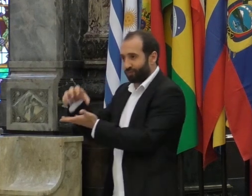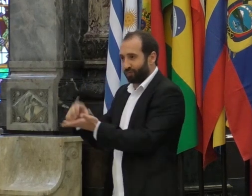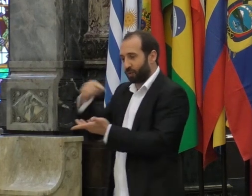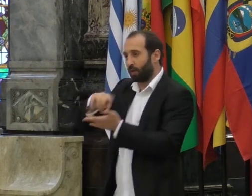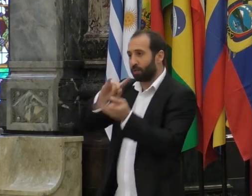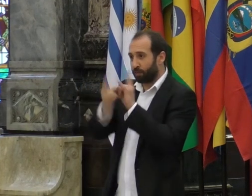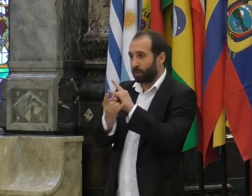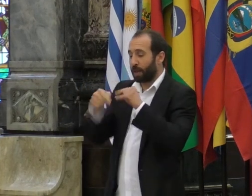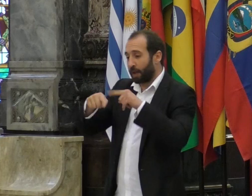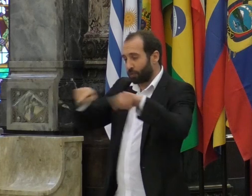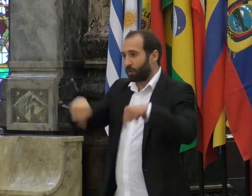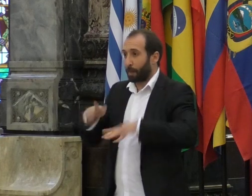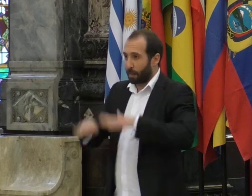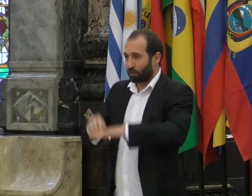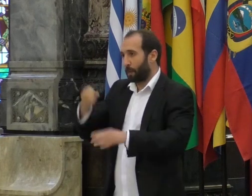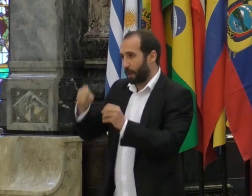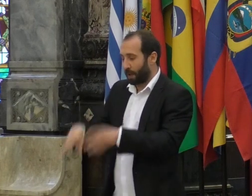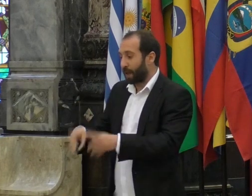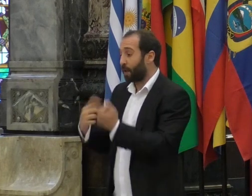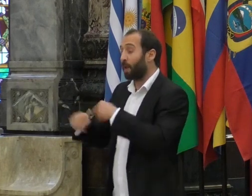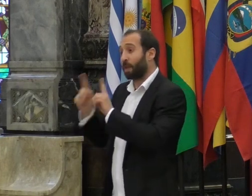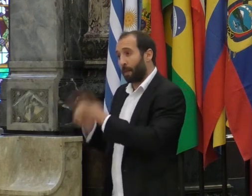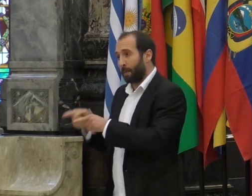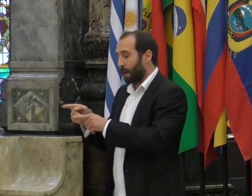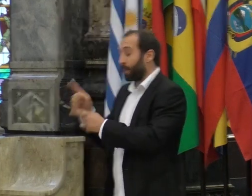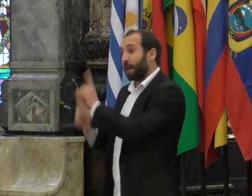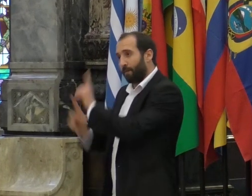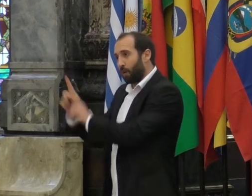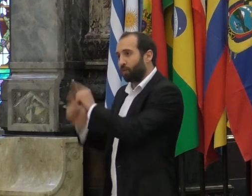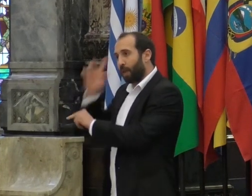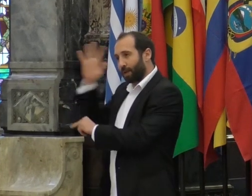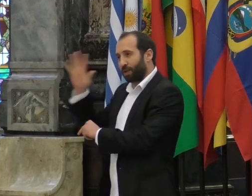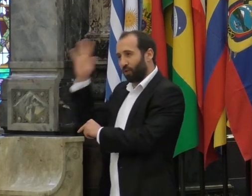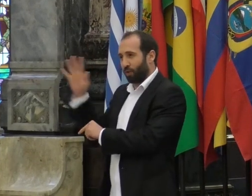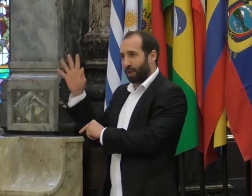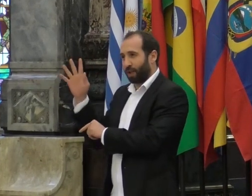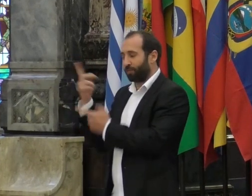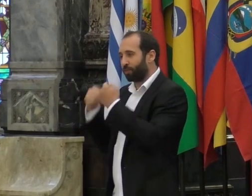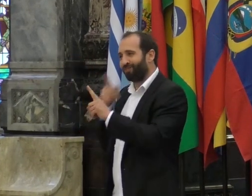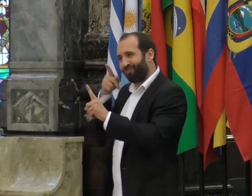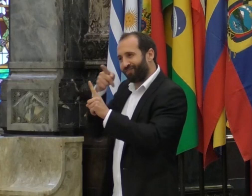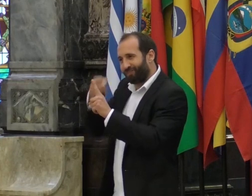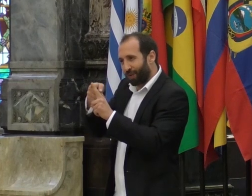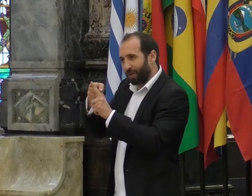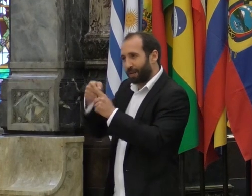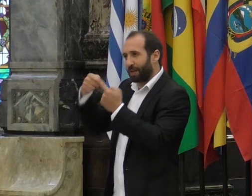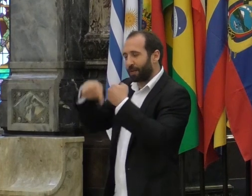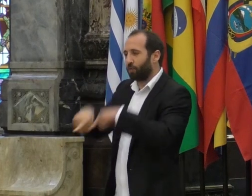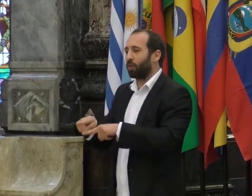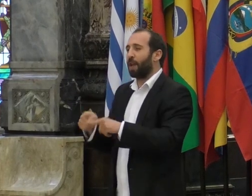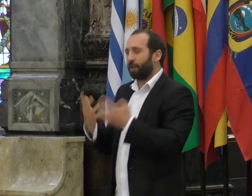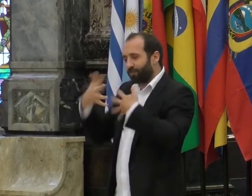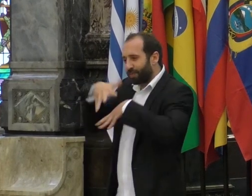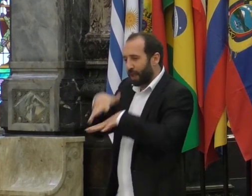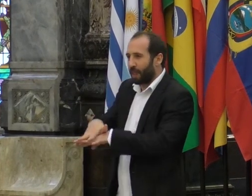en el Salón de los Pasos Perdidos y también en la Facultad de Psicología. Con ese objetivo, el de estrechar